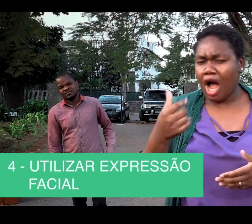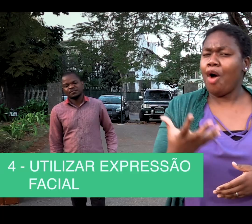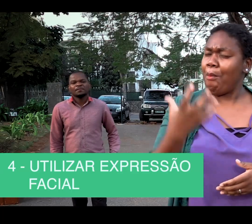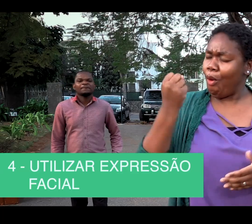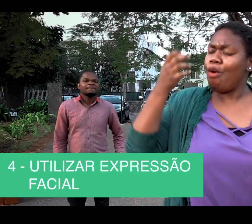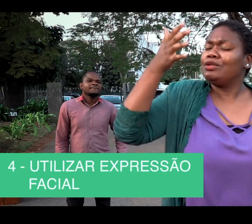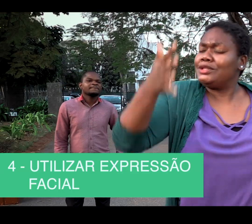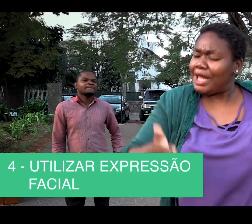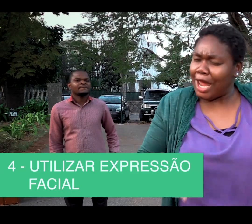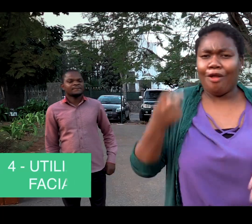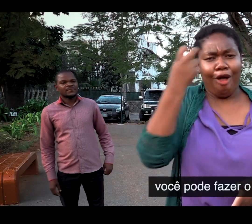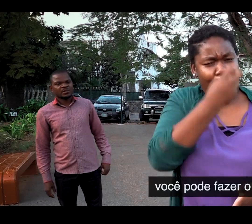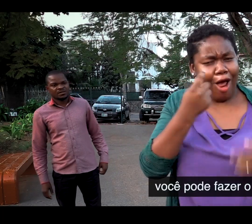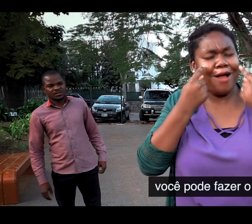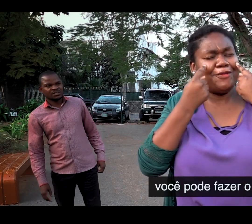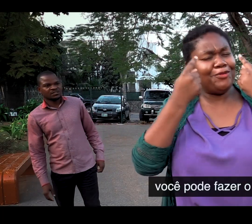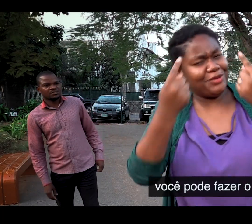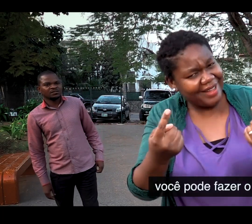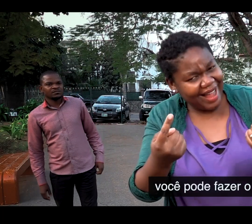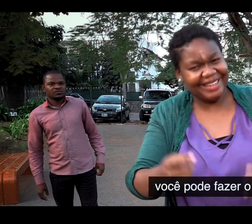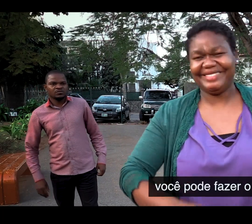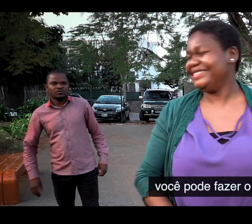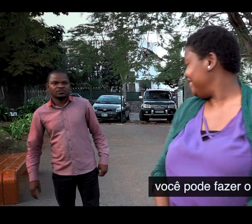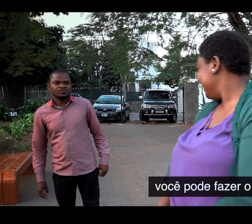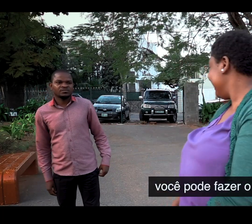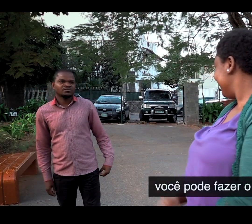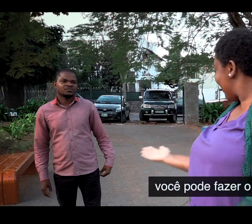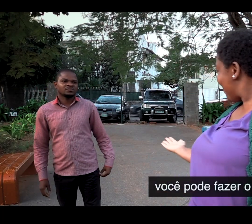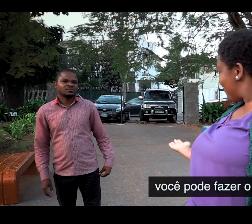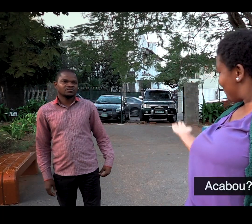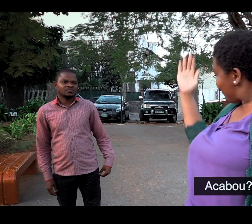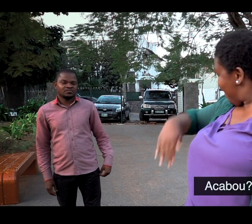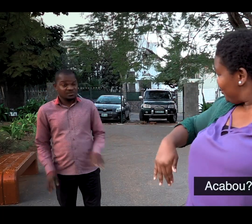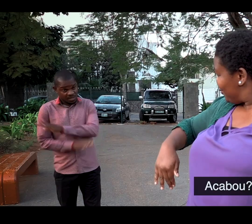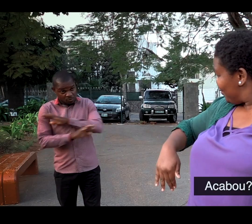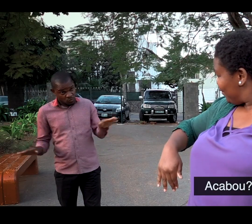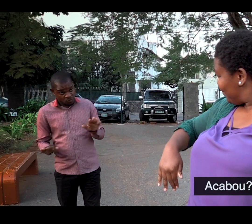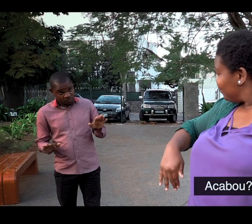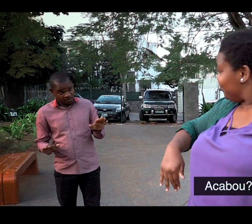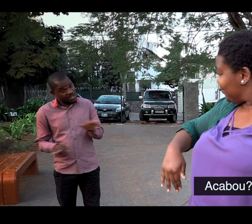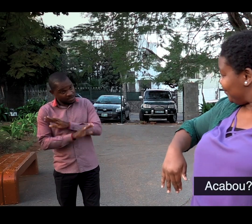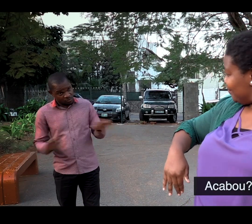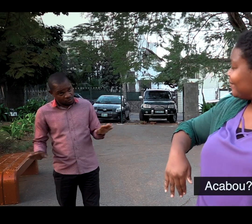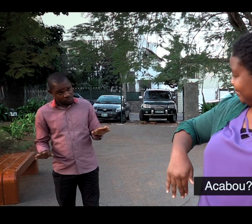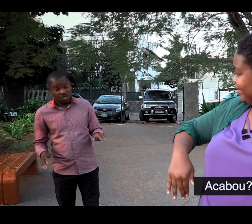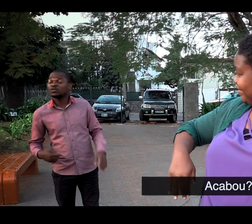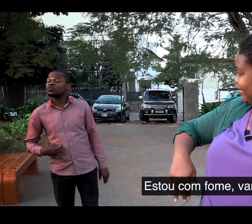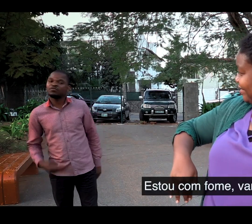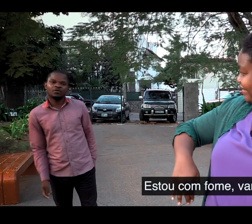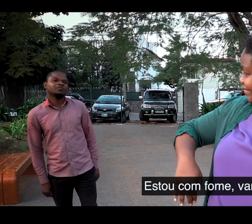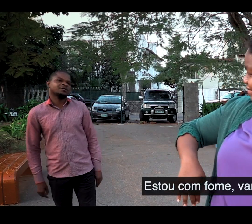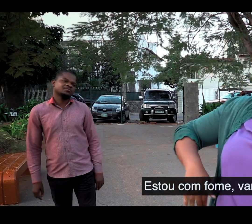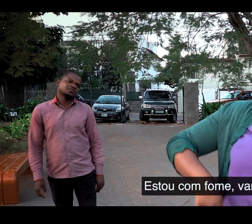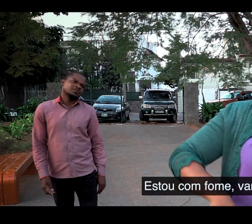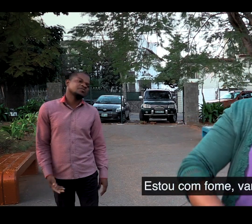usa expressões para comunicar, você também pode fazer o mesmo. Acabou? Acabou? Estou